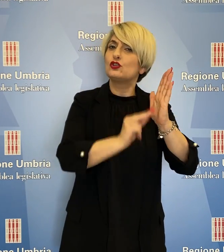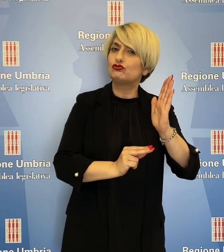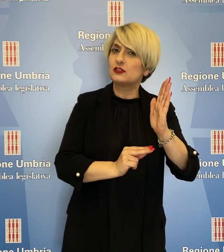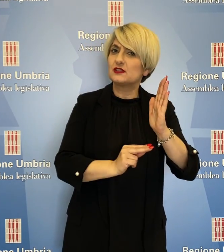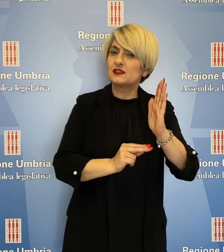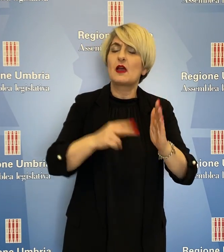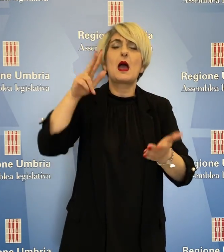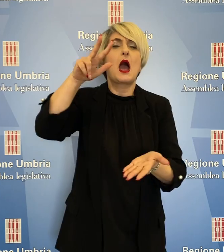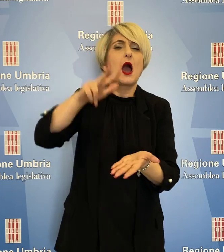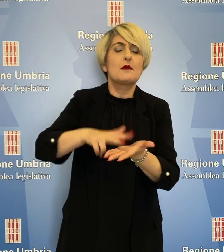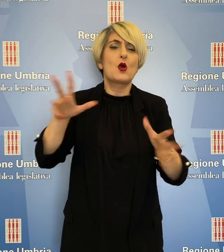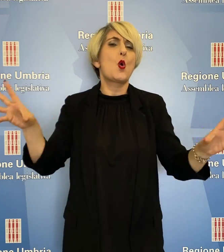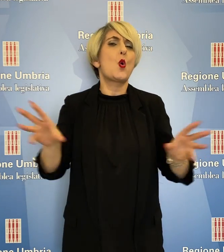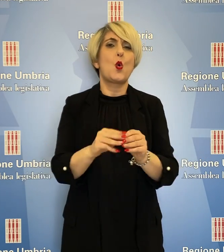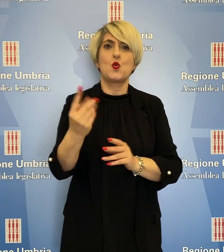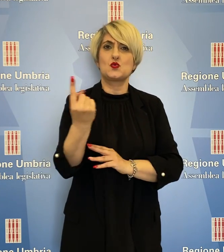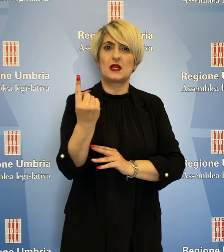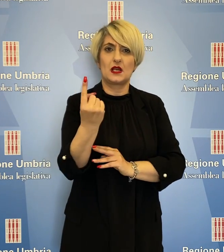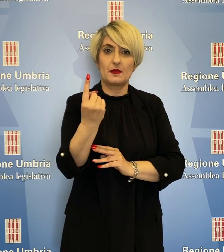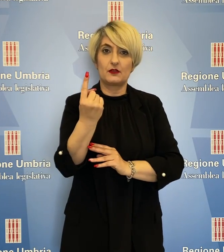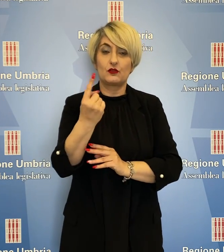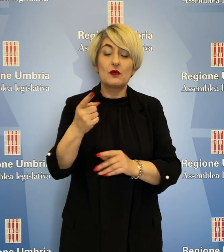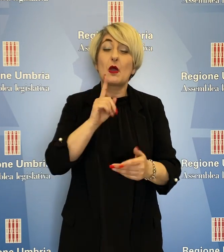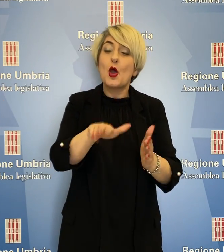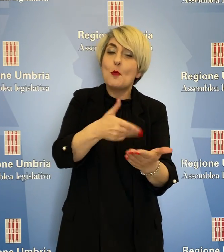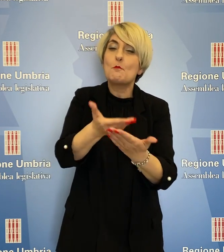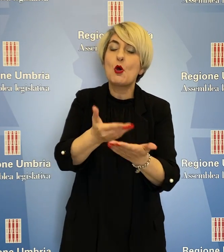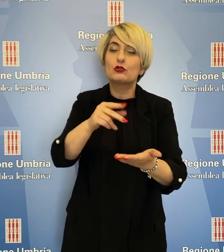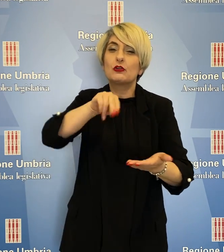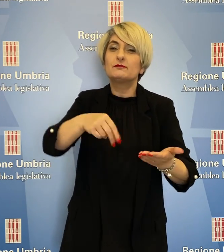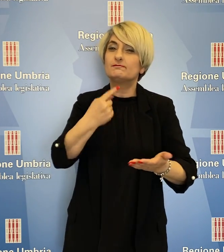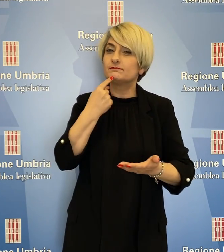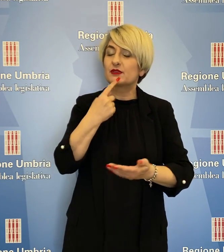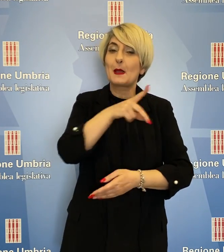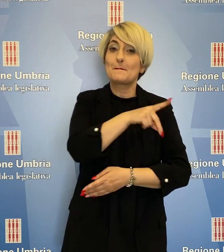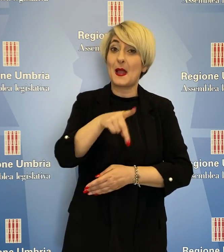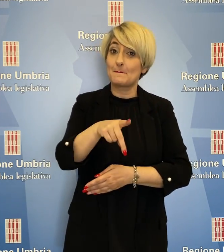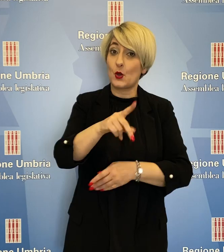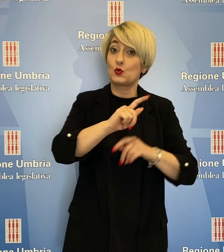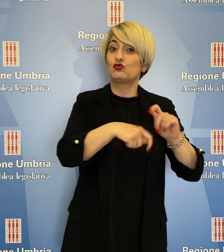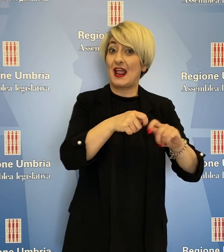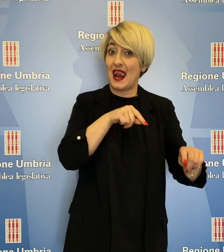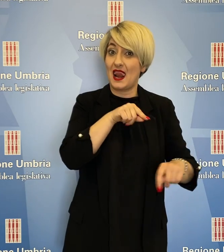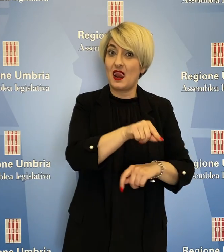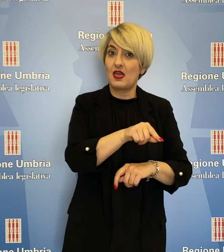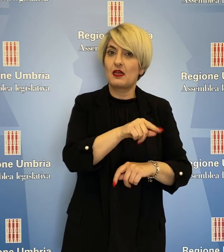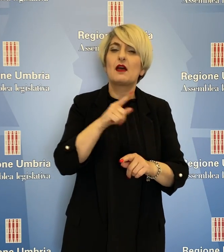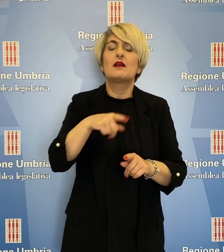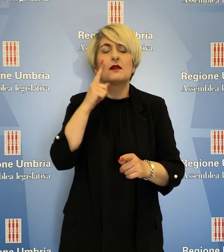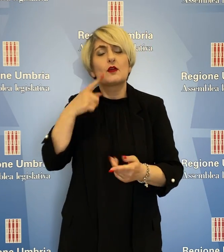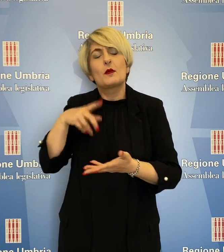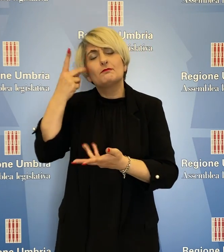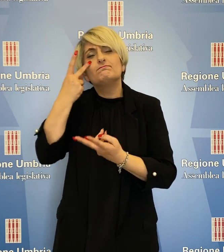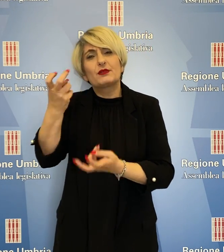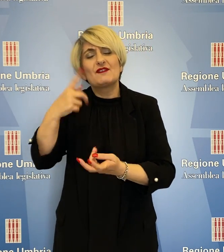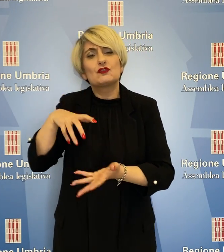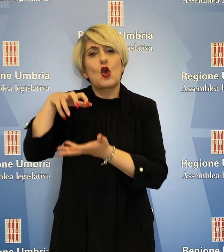approvato all'unanimità la mozione promossa da Francesca Peppucci della Lega, che prevede contributi alle attività economiche